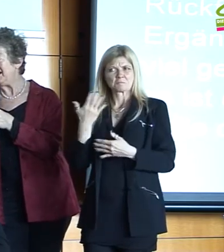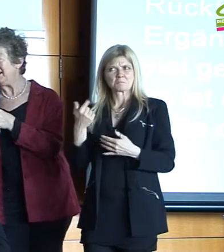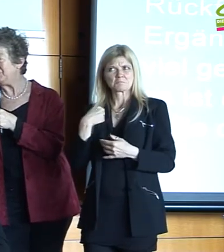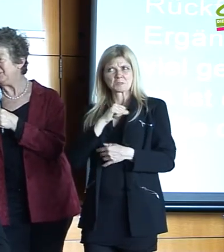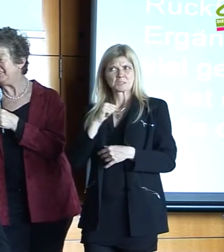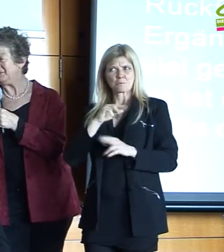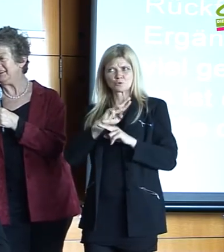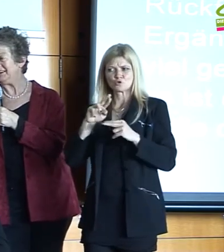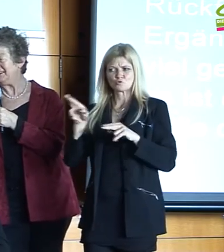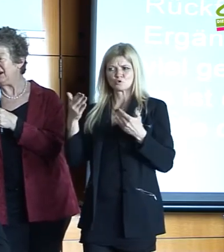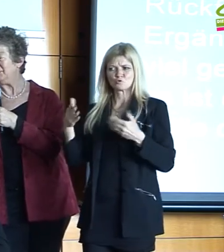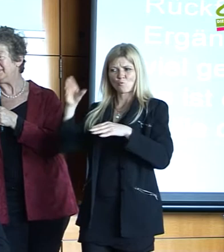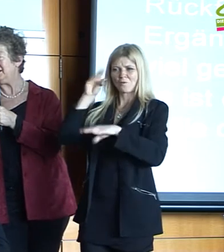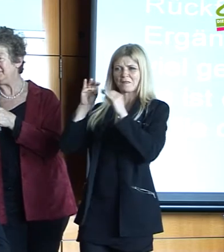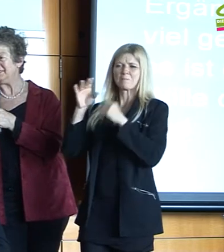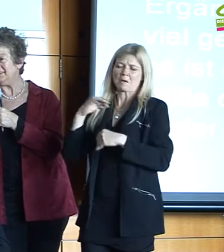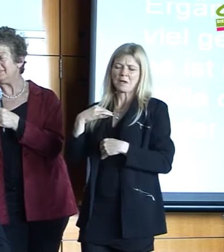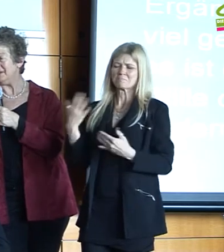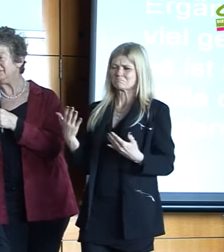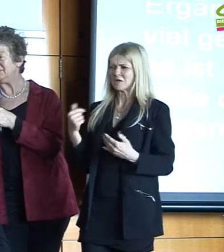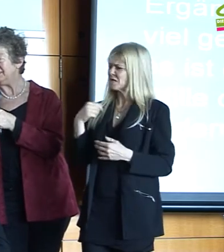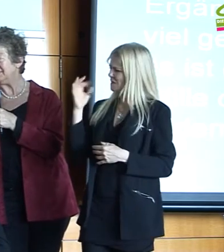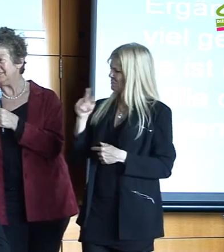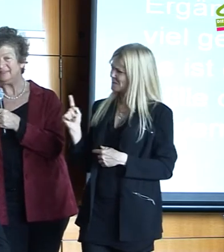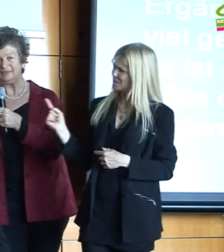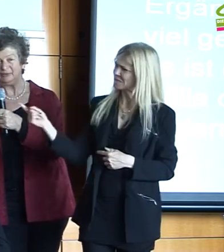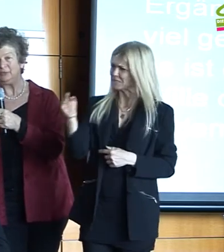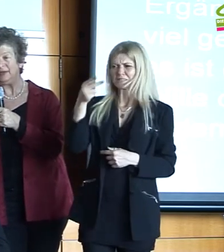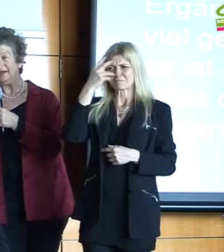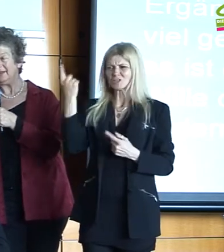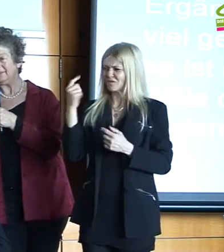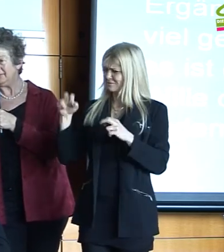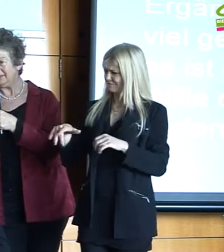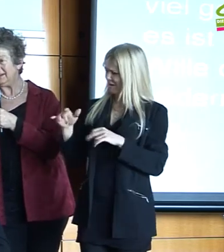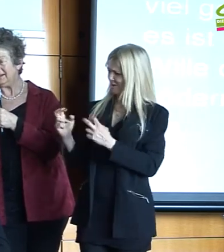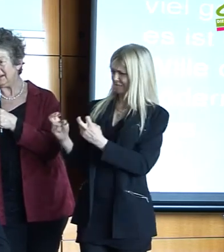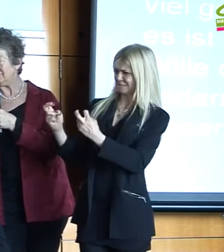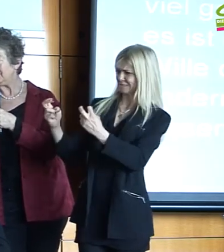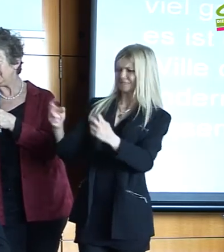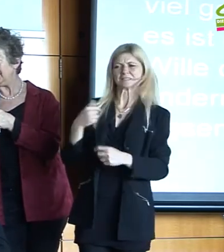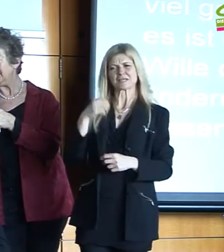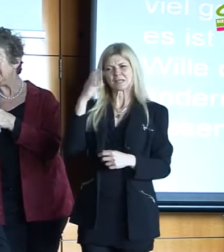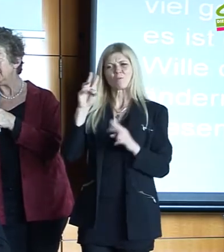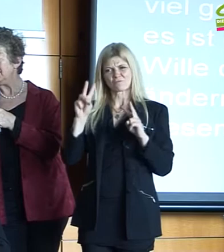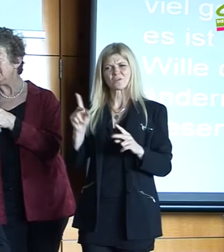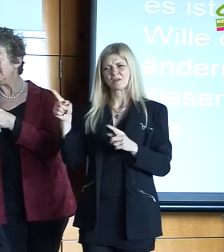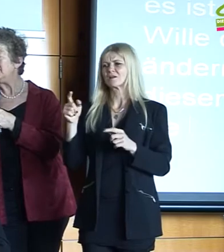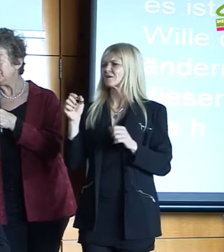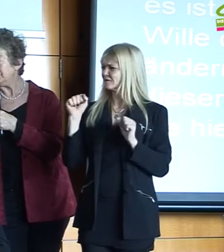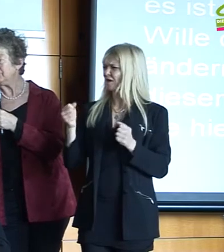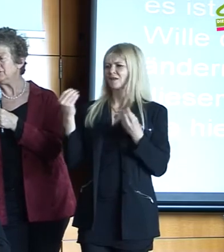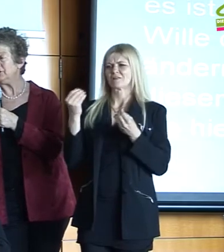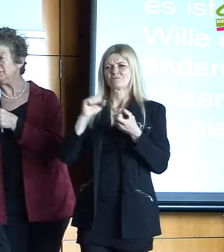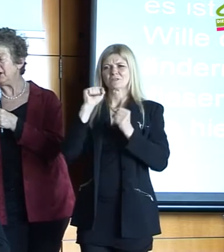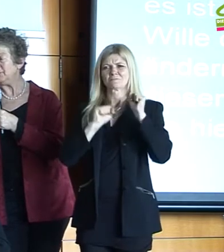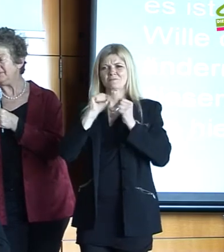subjektive Wahrnehmung ist, aber ich traue es einfach diesen Menschen, die hier sitzen, zu, dass sie wirklich etwas bewegen,